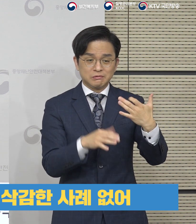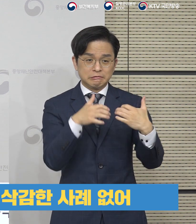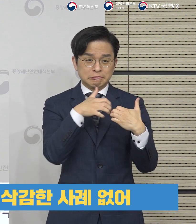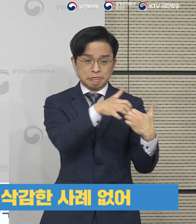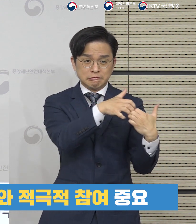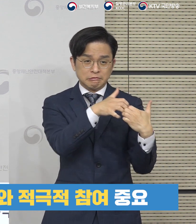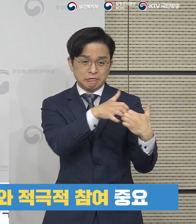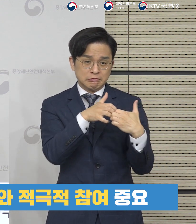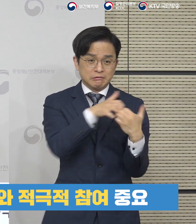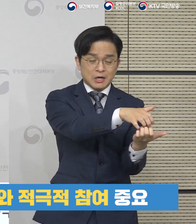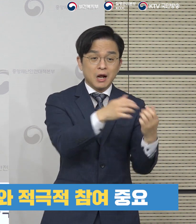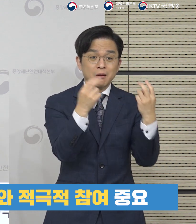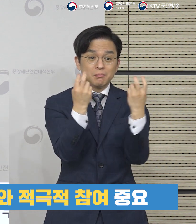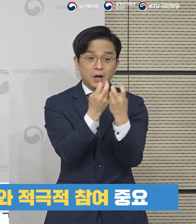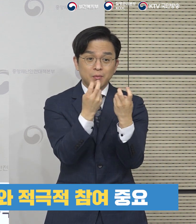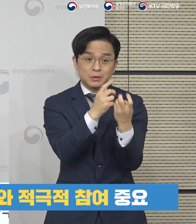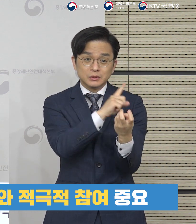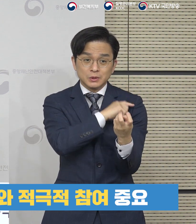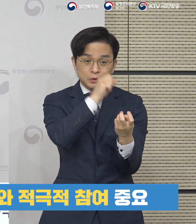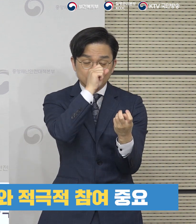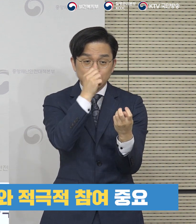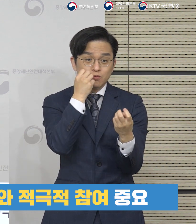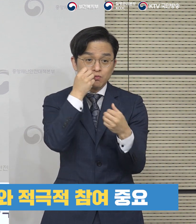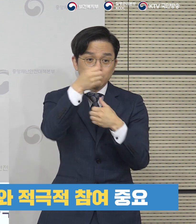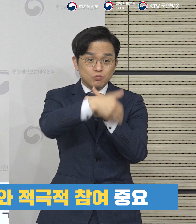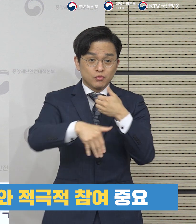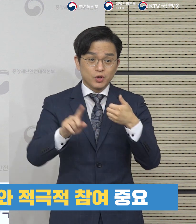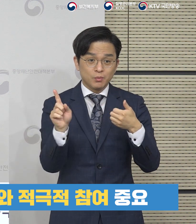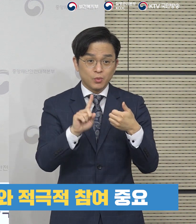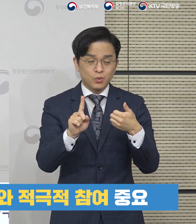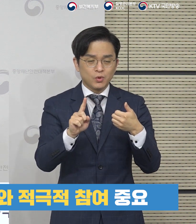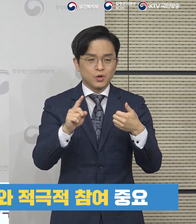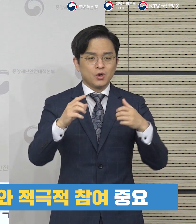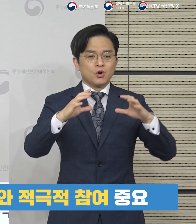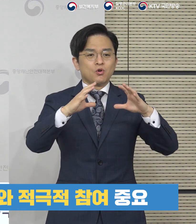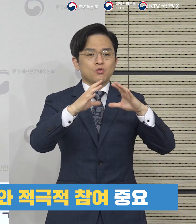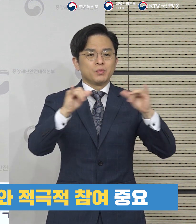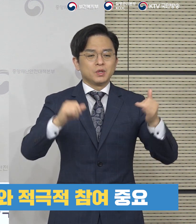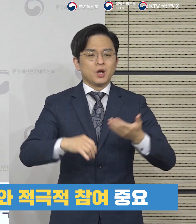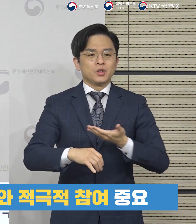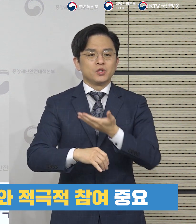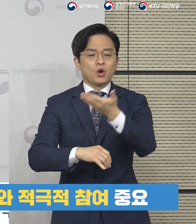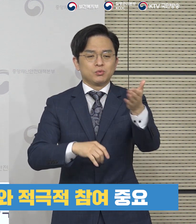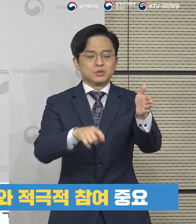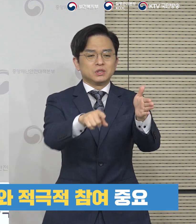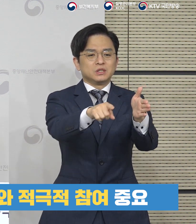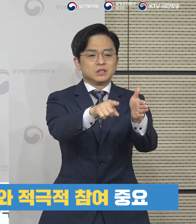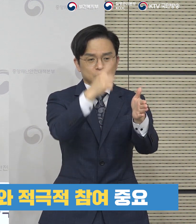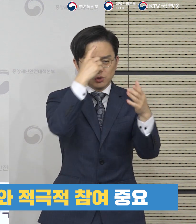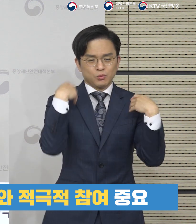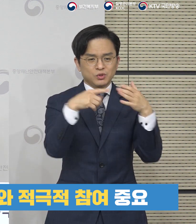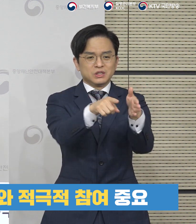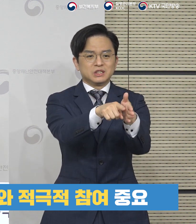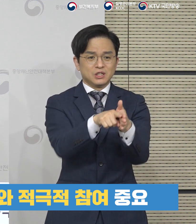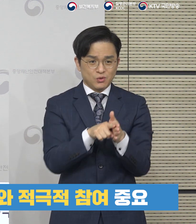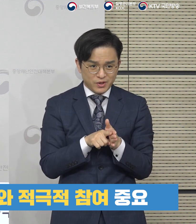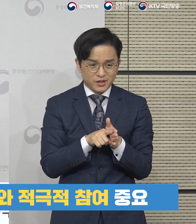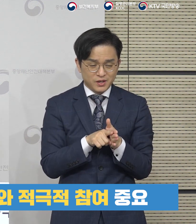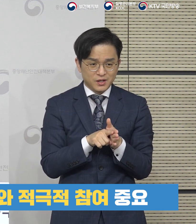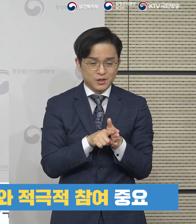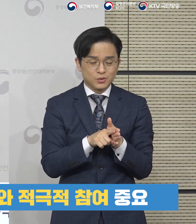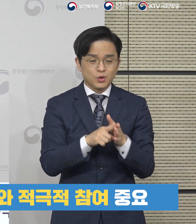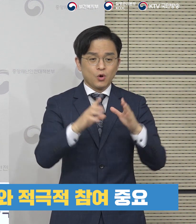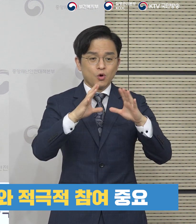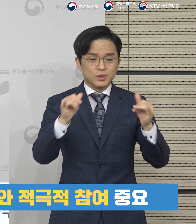코로나19 대응의 가장 강력한 무기는 첨단 기술이나 진단 역량보다는 방역 당국에 대한